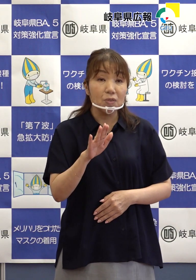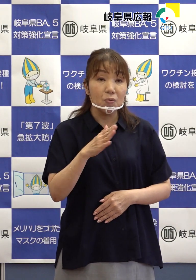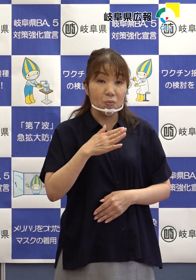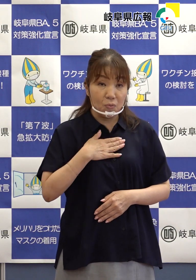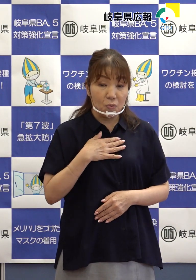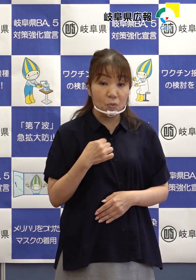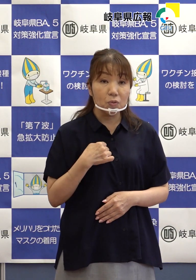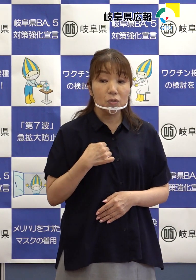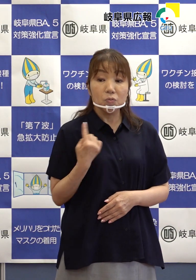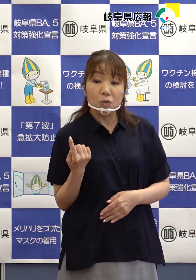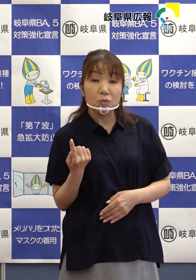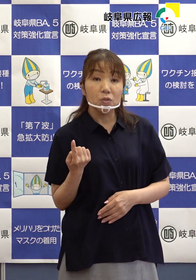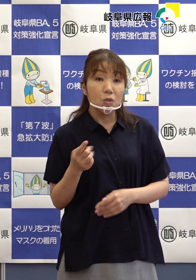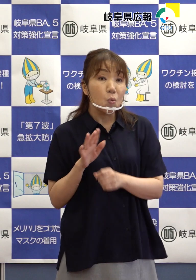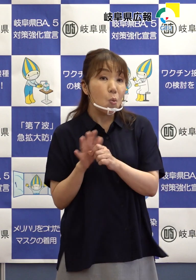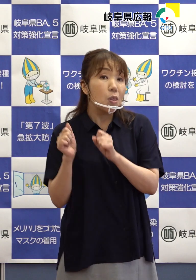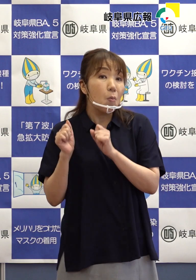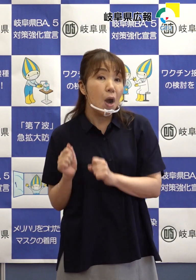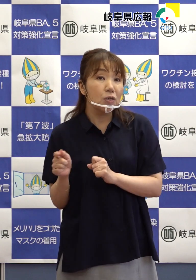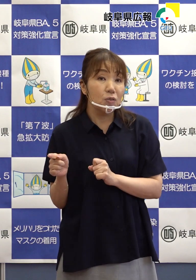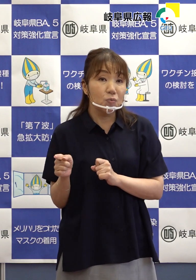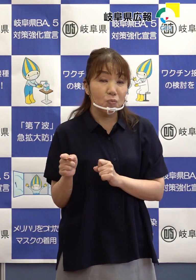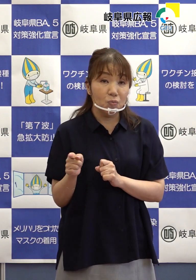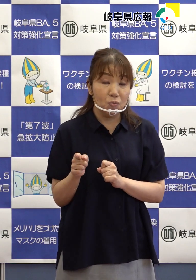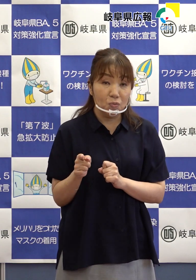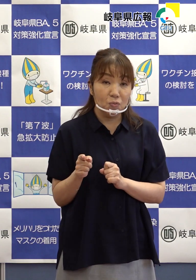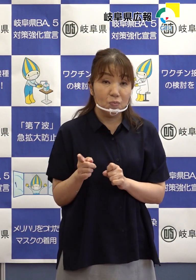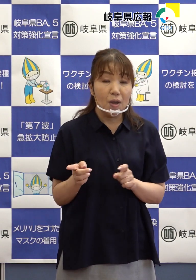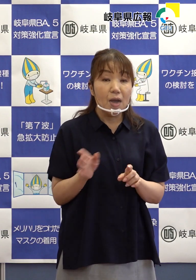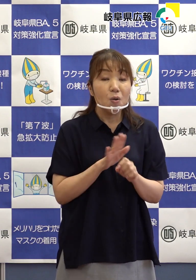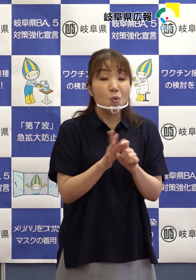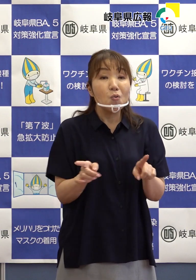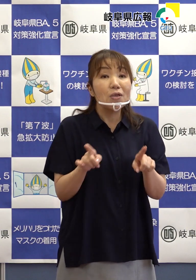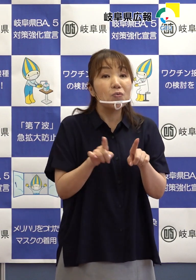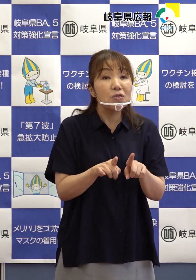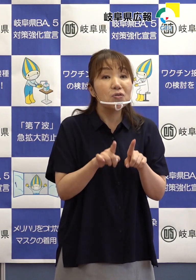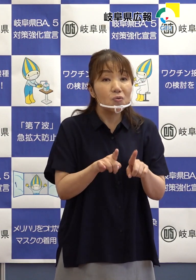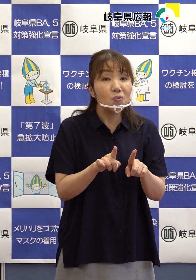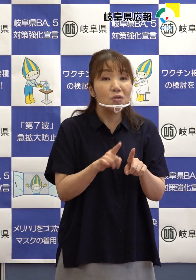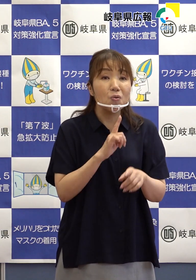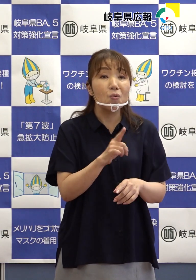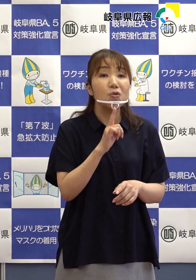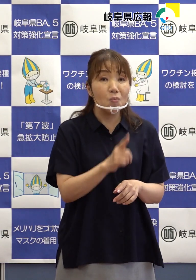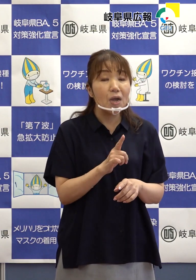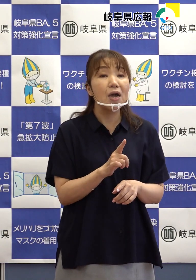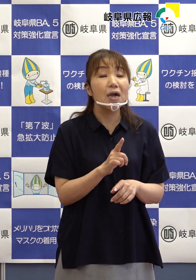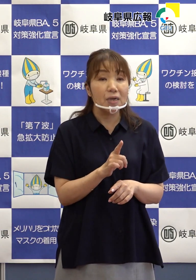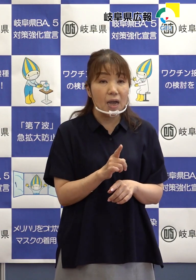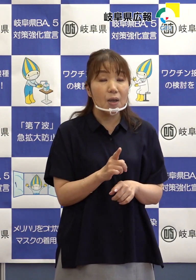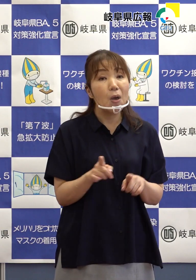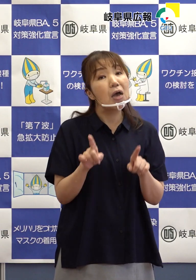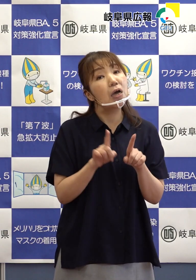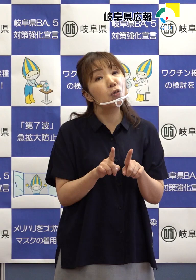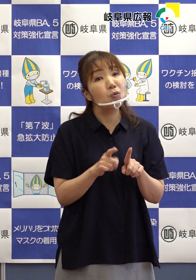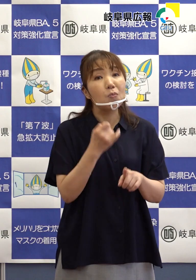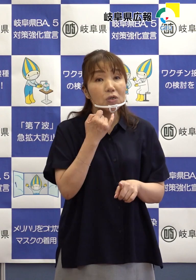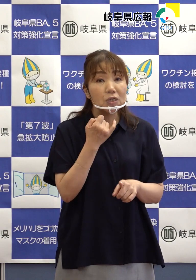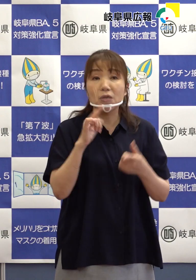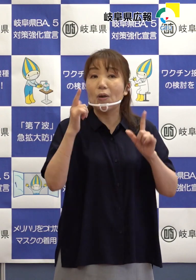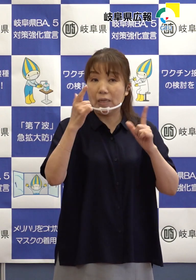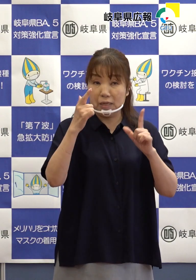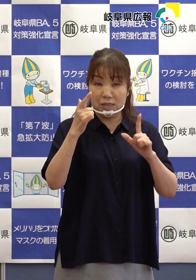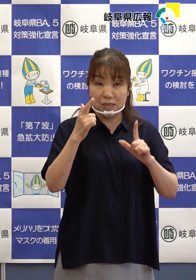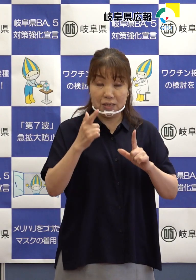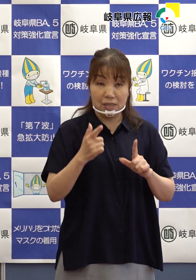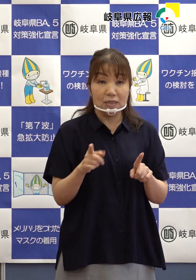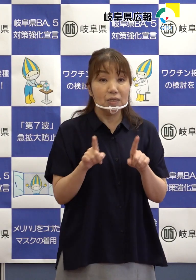身近なところにその混乱がいいでまぁ with 来るなっていう言葉がですね何か一緒に行ってもいいよというニュアンスで話しに